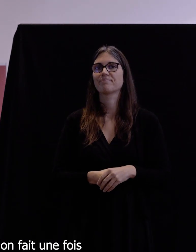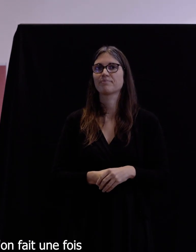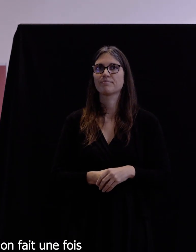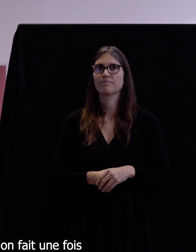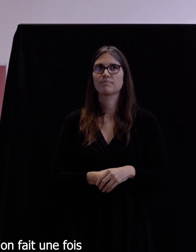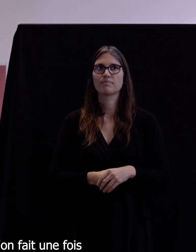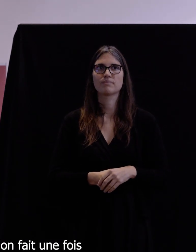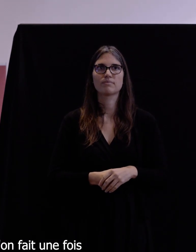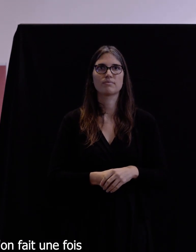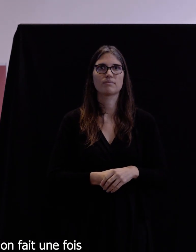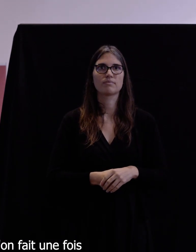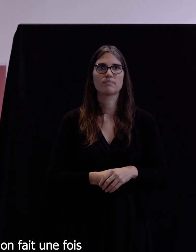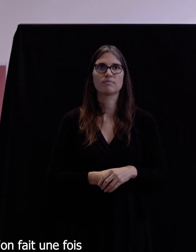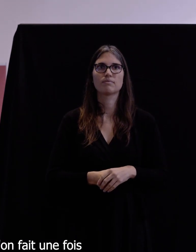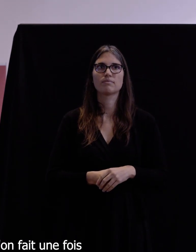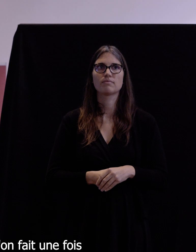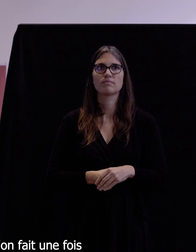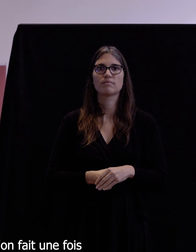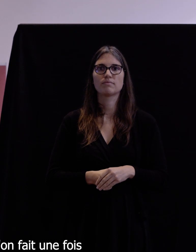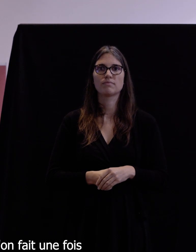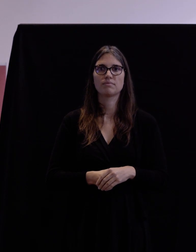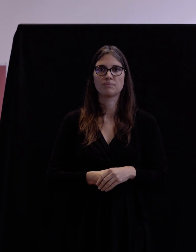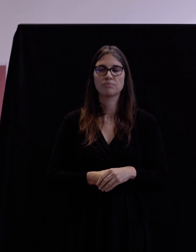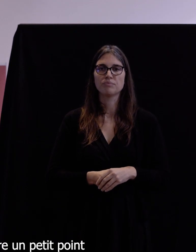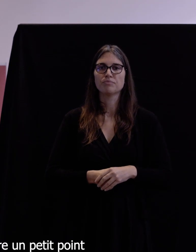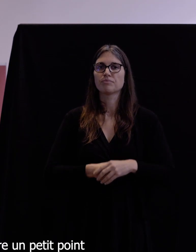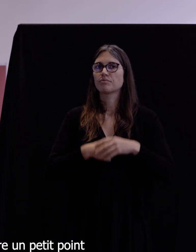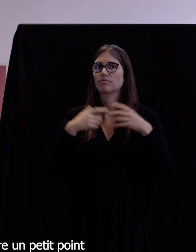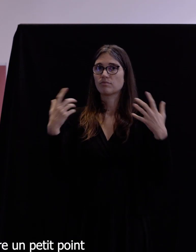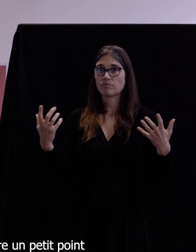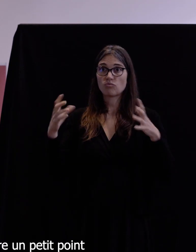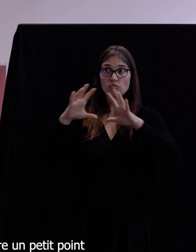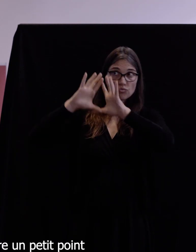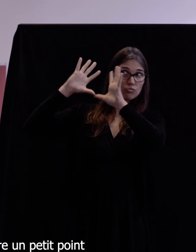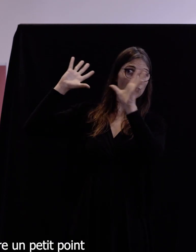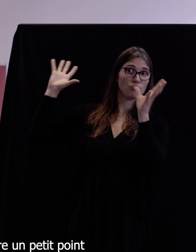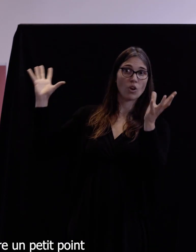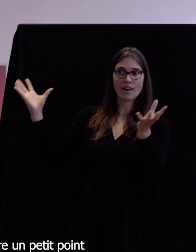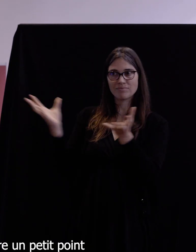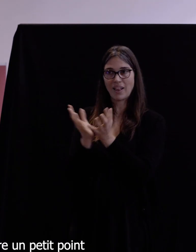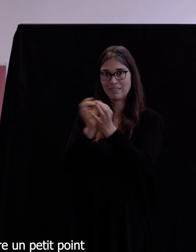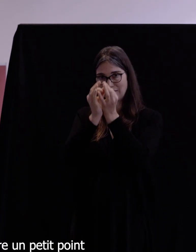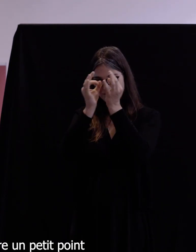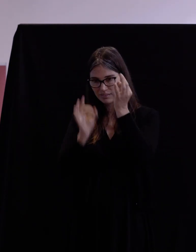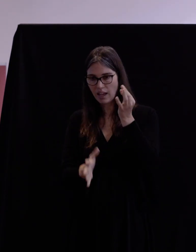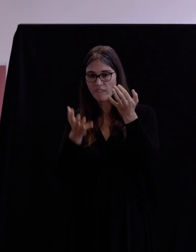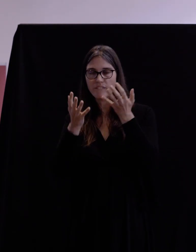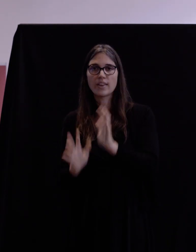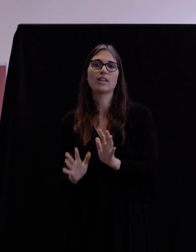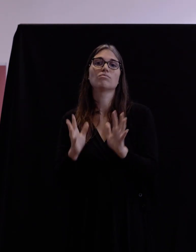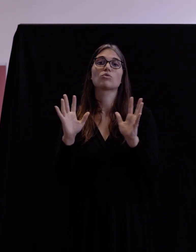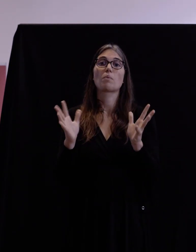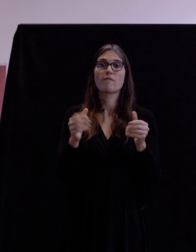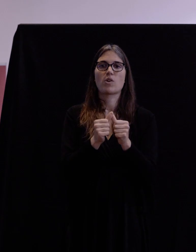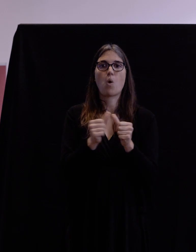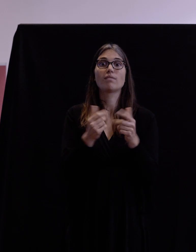Alors, qu'est-ce qu'on fait une fois qu'on a essayé un peu de déblayer et d'essayer de faire un petit point sur le plan vestibulaire ? Après,